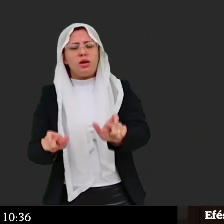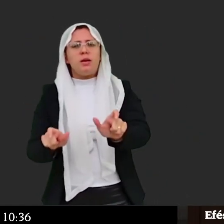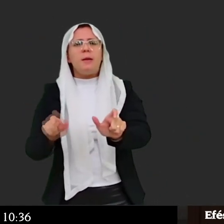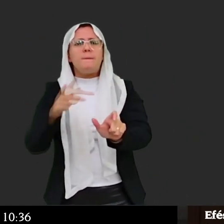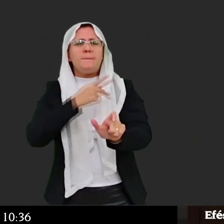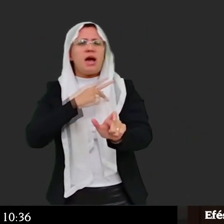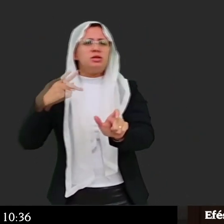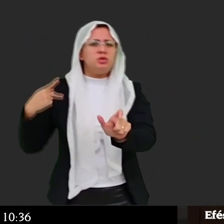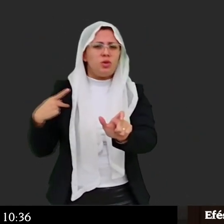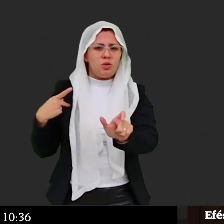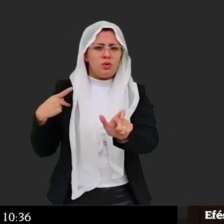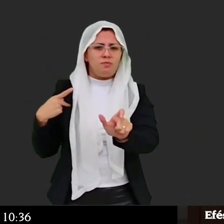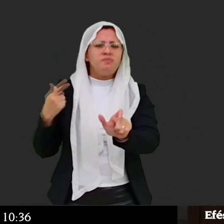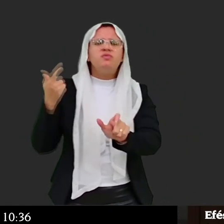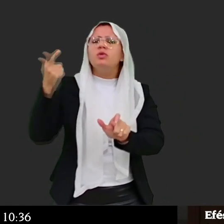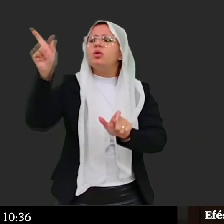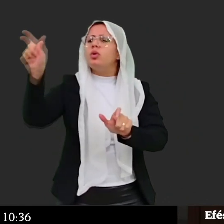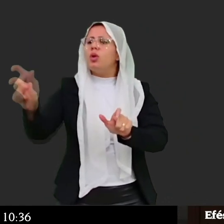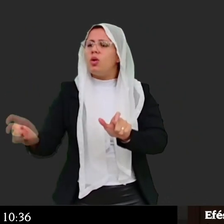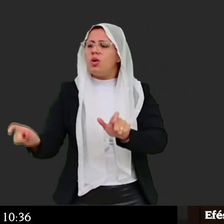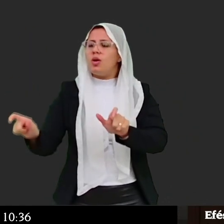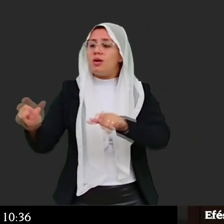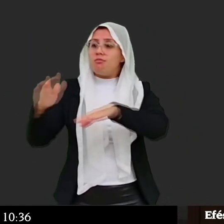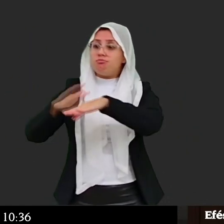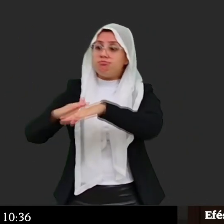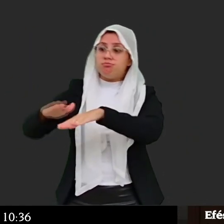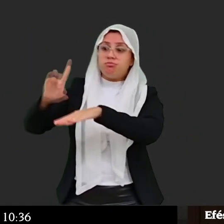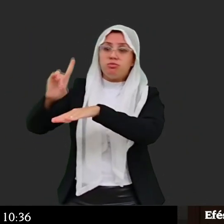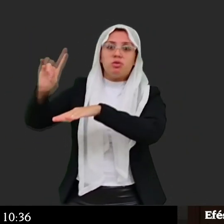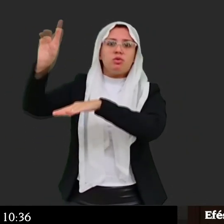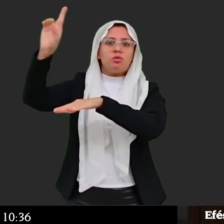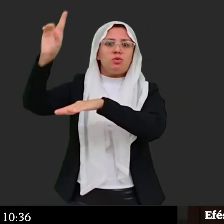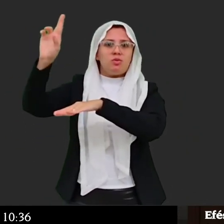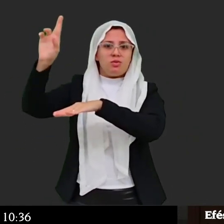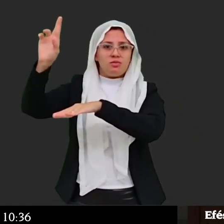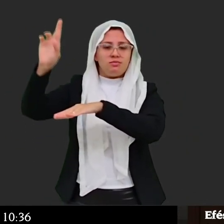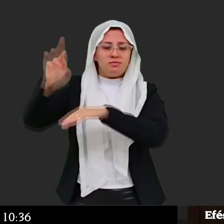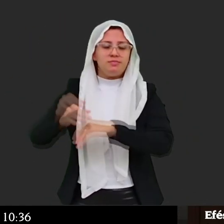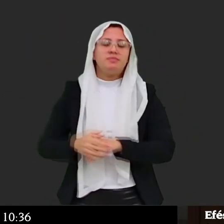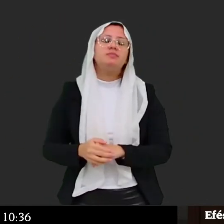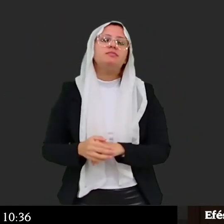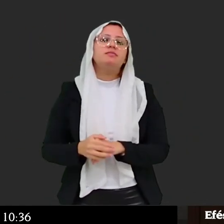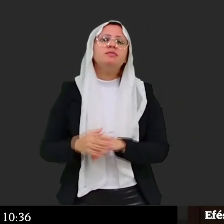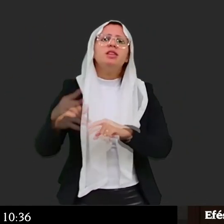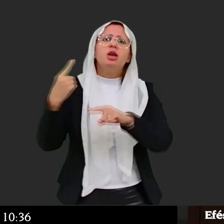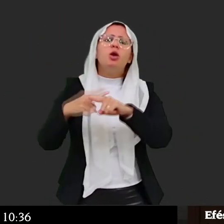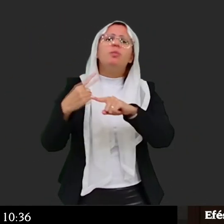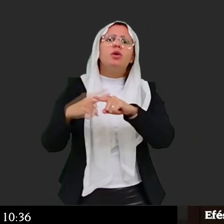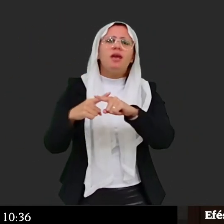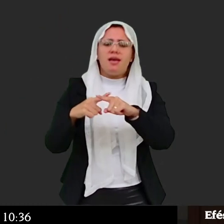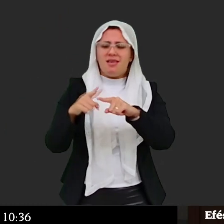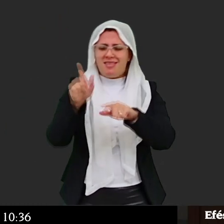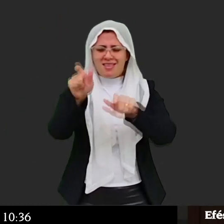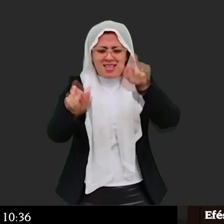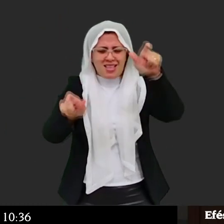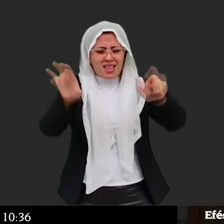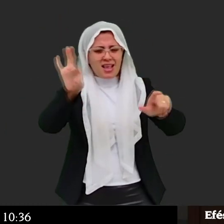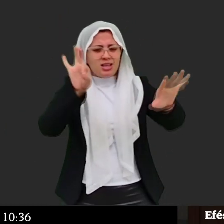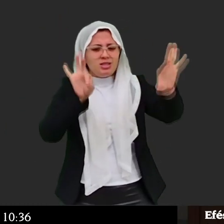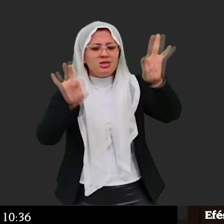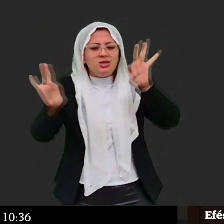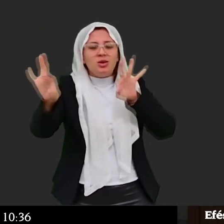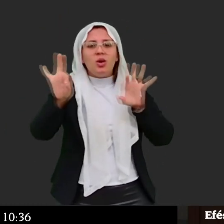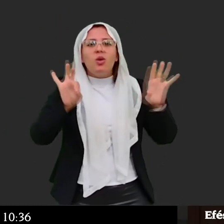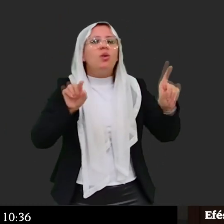doutores, querendo o aperfeiçoamento dos santos para a obra do ministério, para